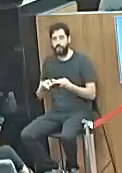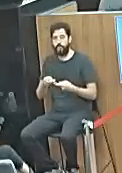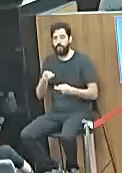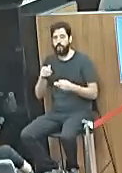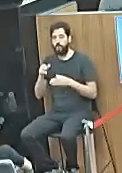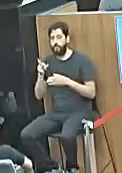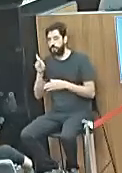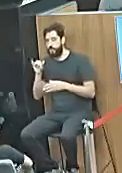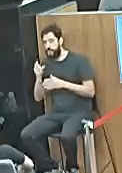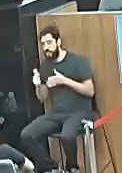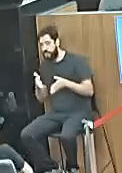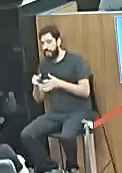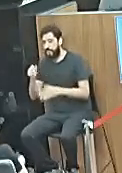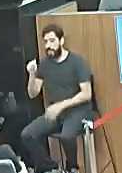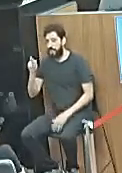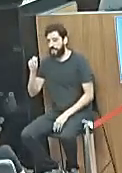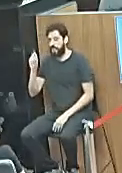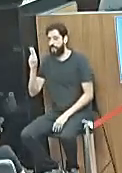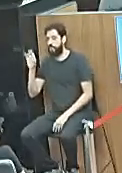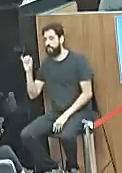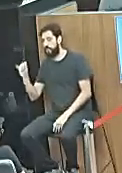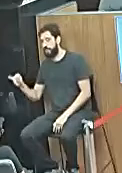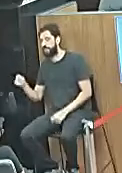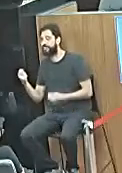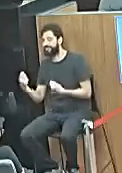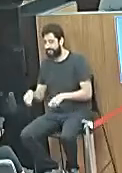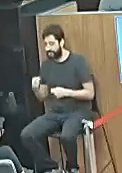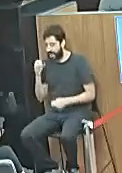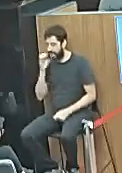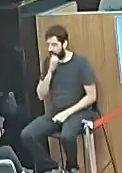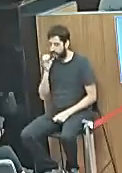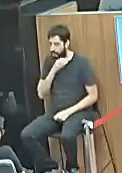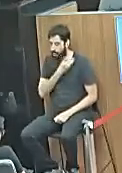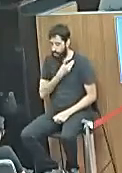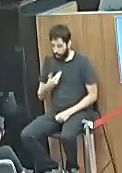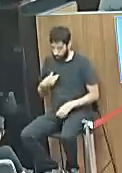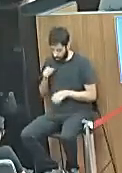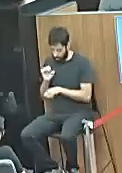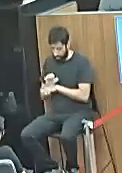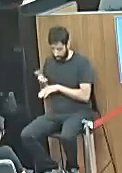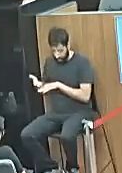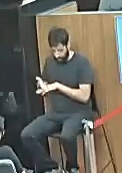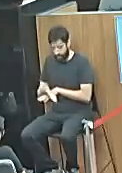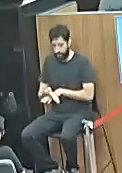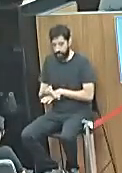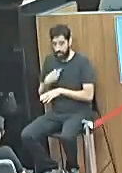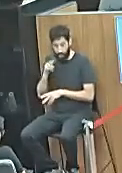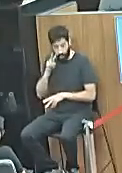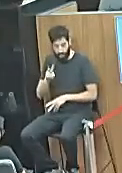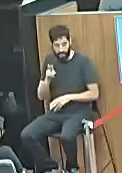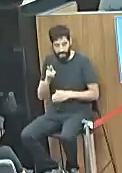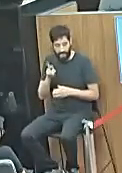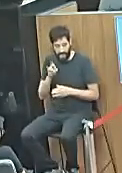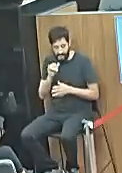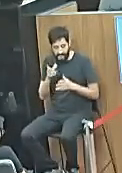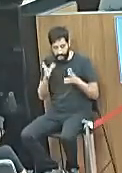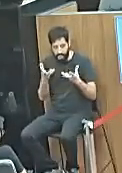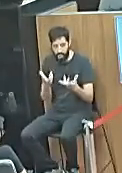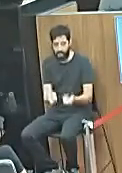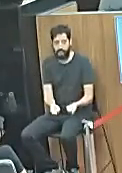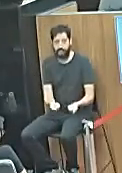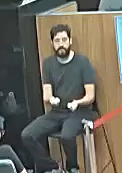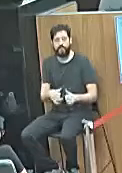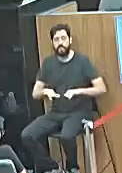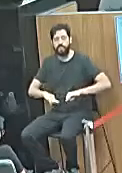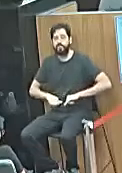rio araçuaí assim como seus afluentes necessita urgentemente da atuação do governo do estado estamos vendo rio morri e quem mais